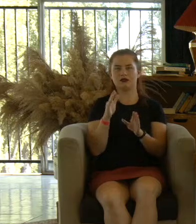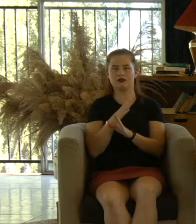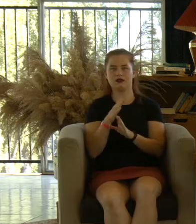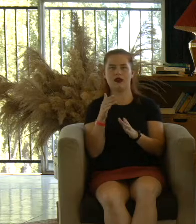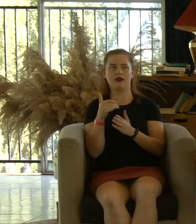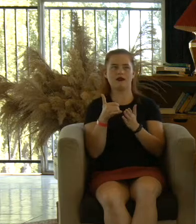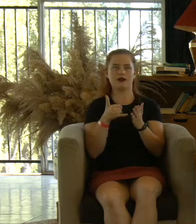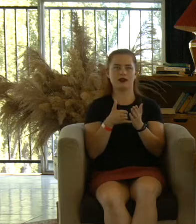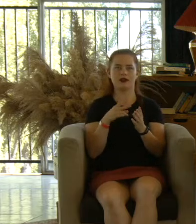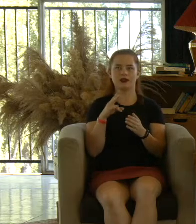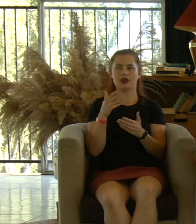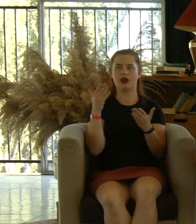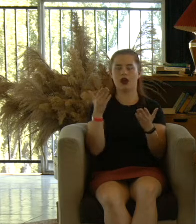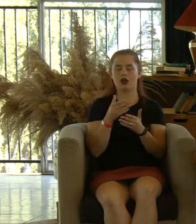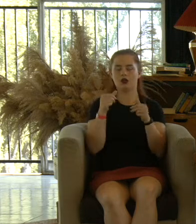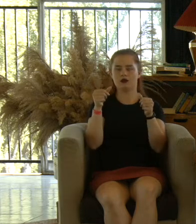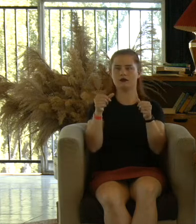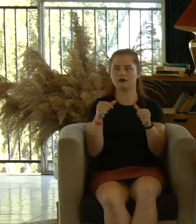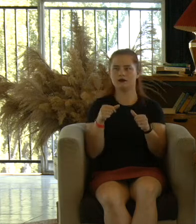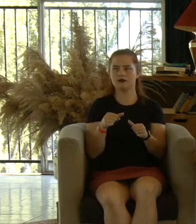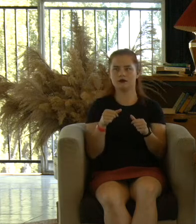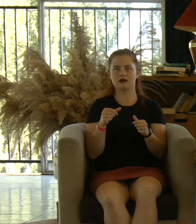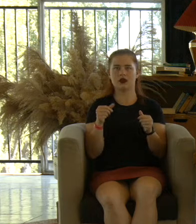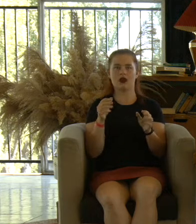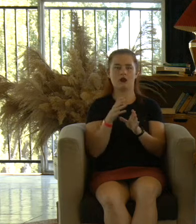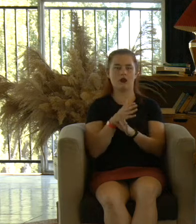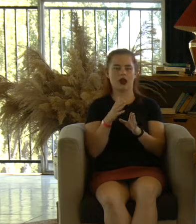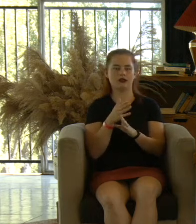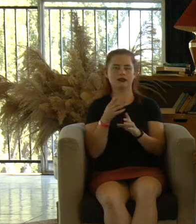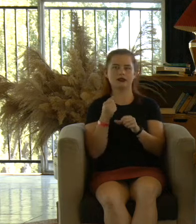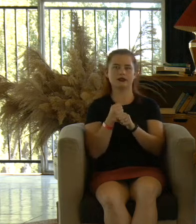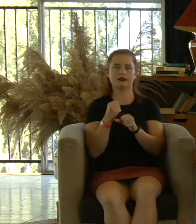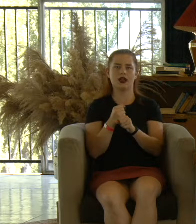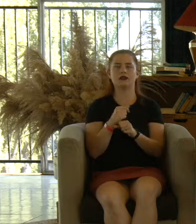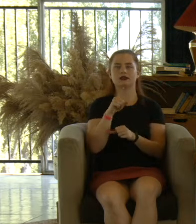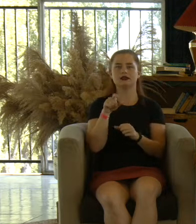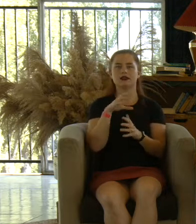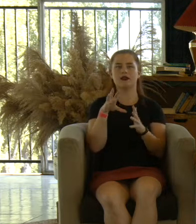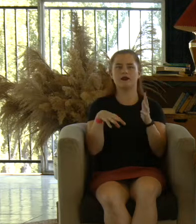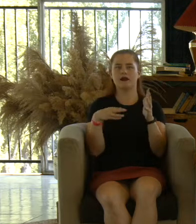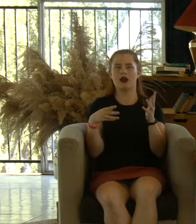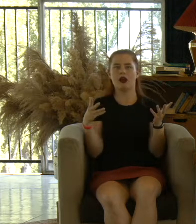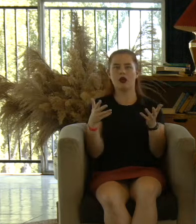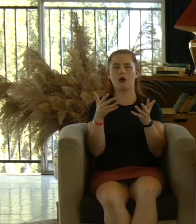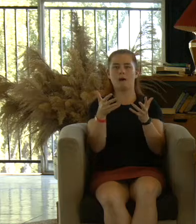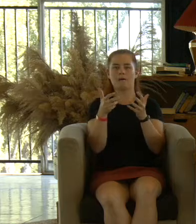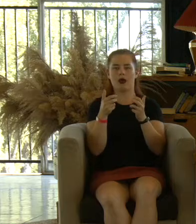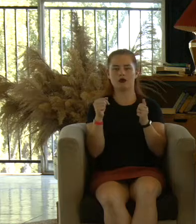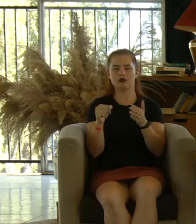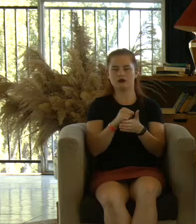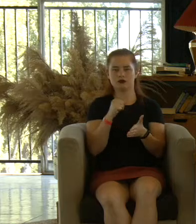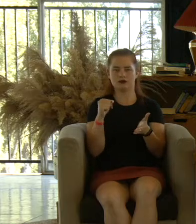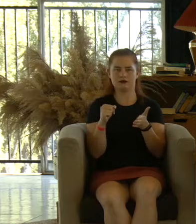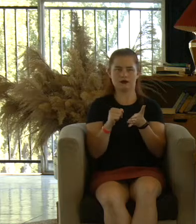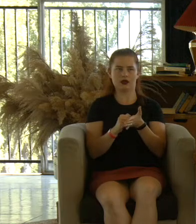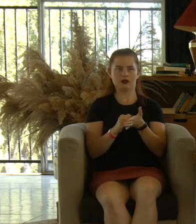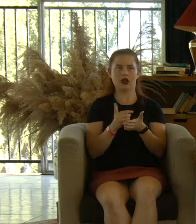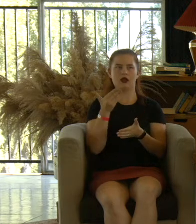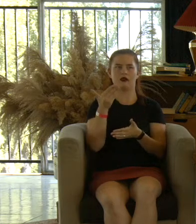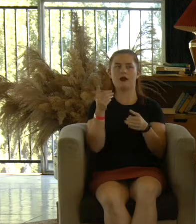на которых лейбочка «органик», это вина, которые сделаны из винограда, который получил сертификацию. То есть